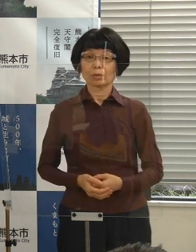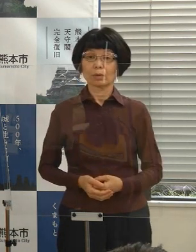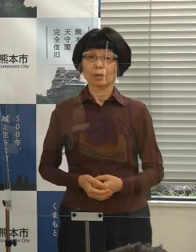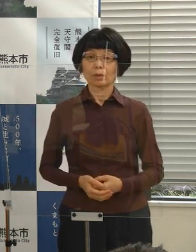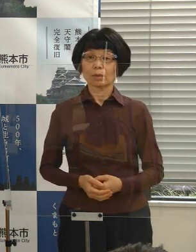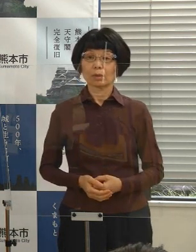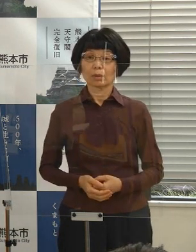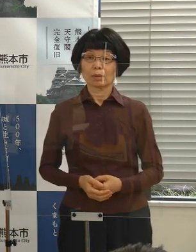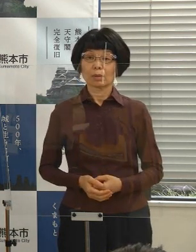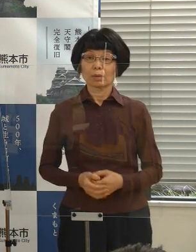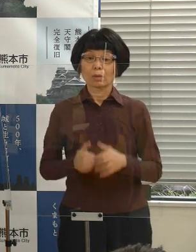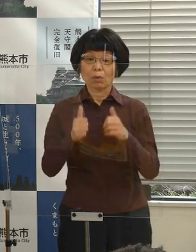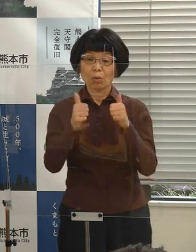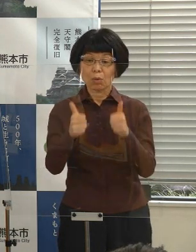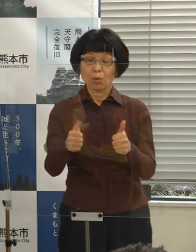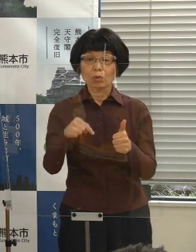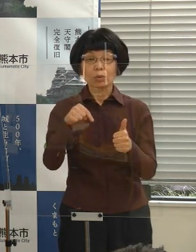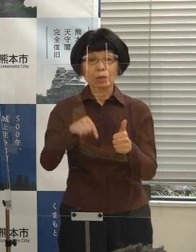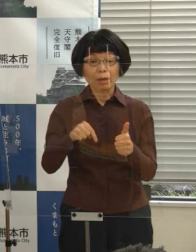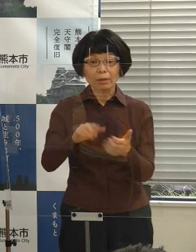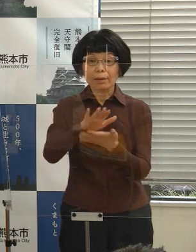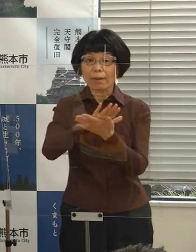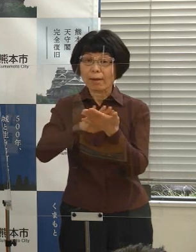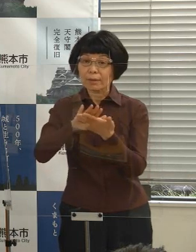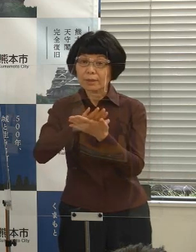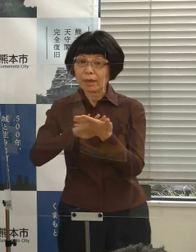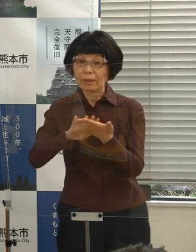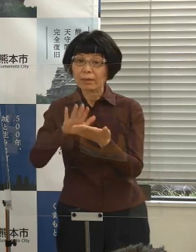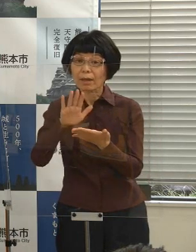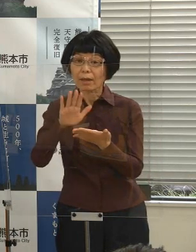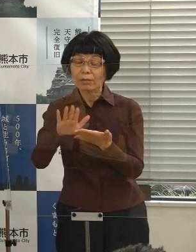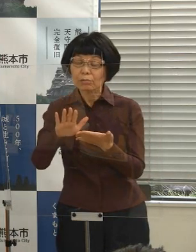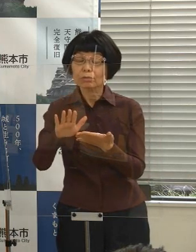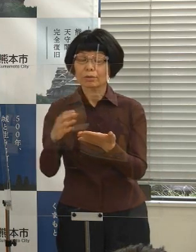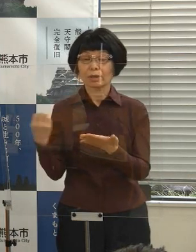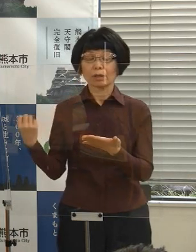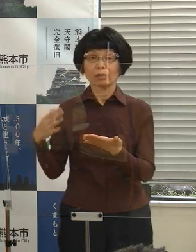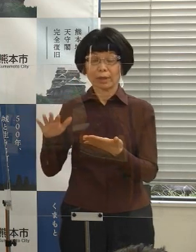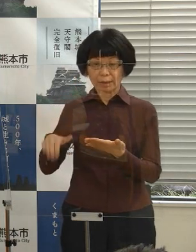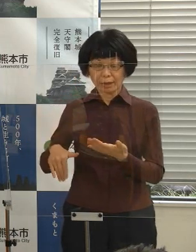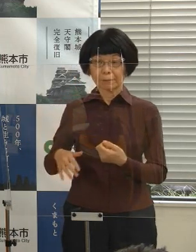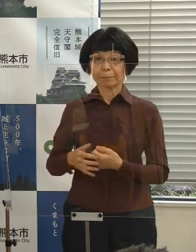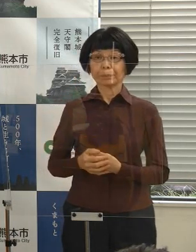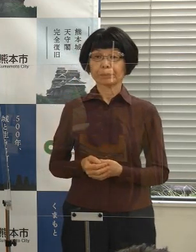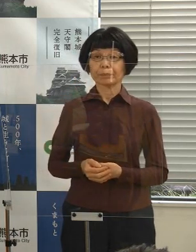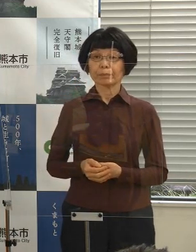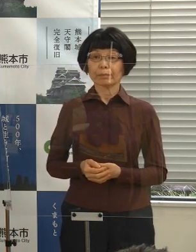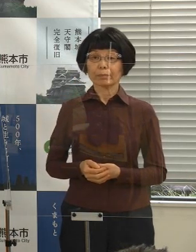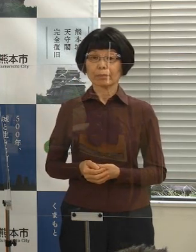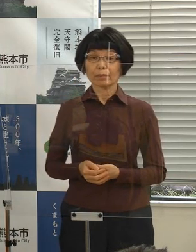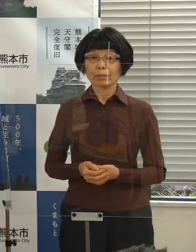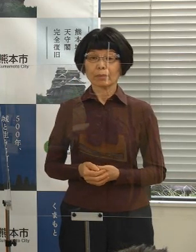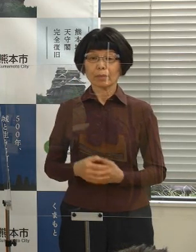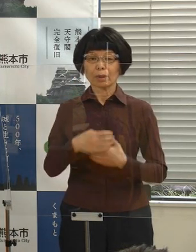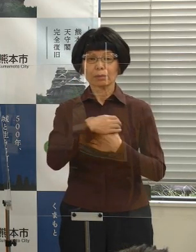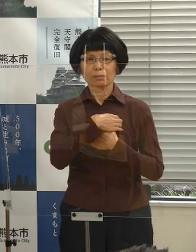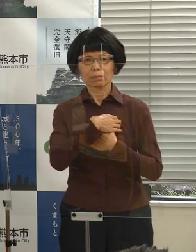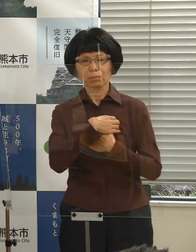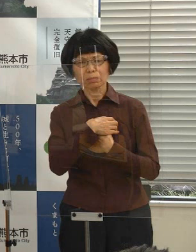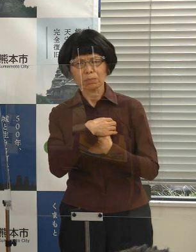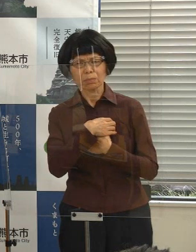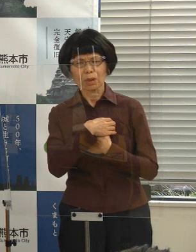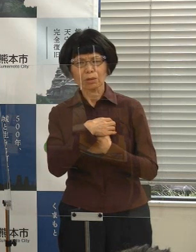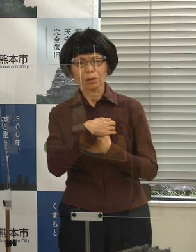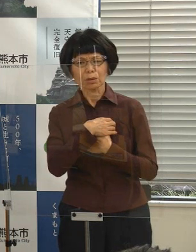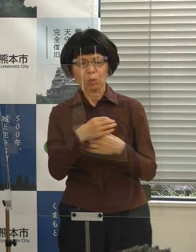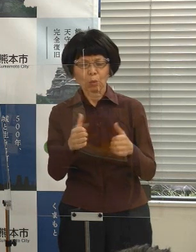か反対しないところがあるということをおっしゃってますけれども、特に懸念されている部分